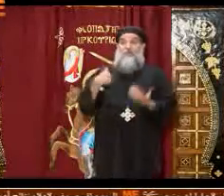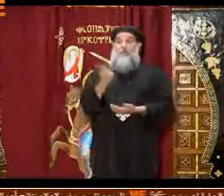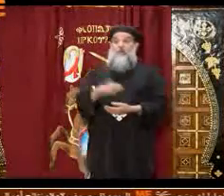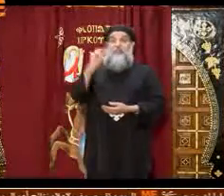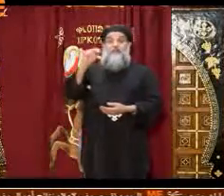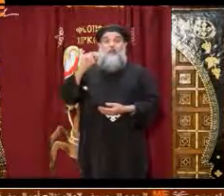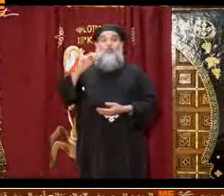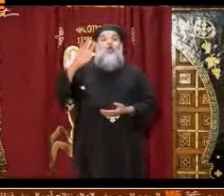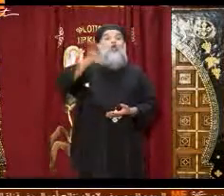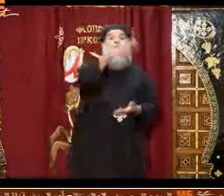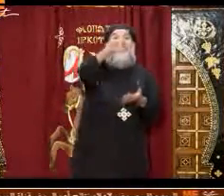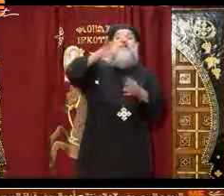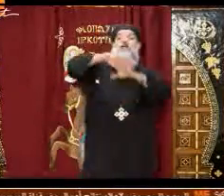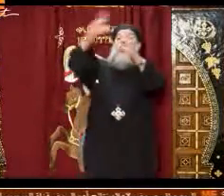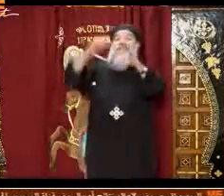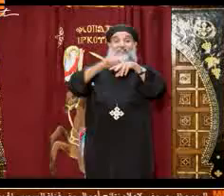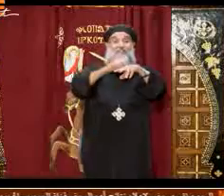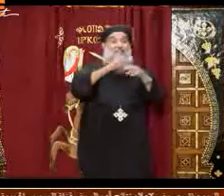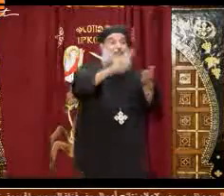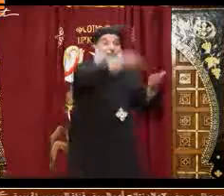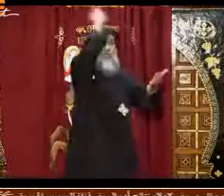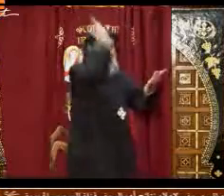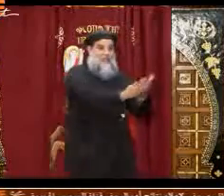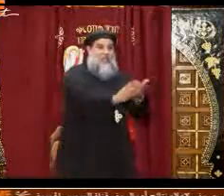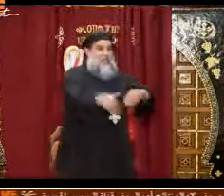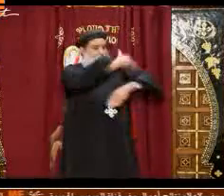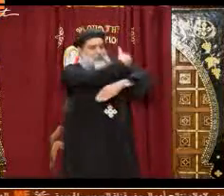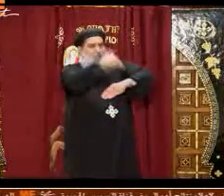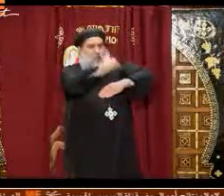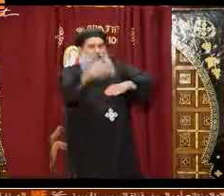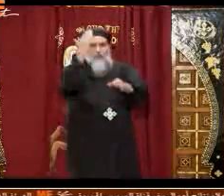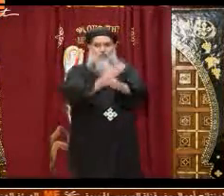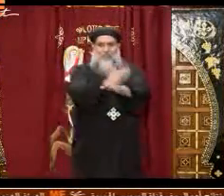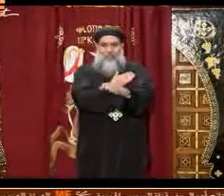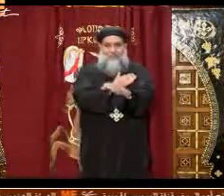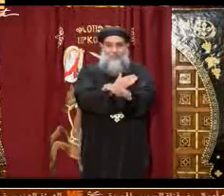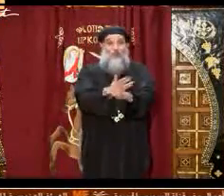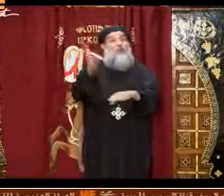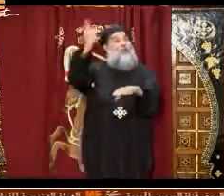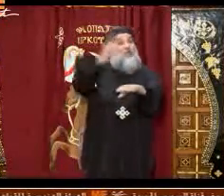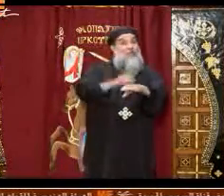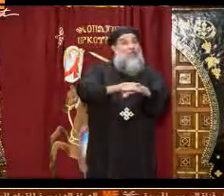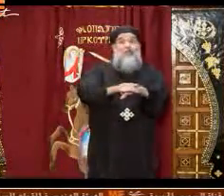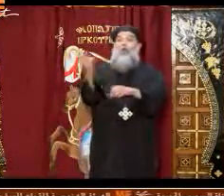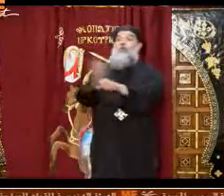الكتاب المقدس بتقول كل إنسان وقع فيها بيتعور وبيتعب، وكمان